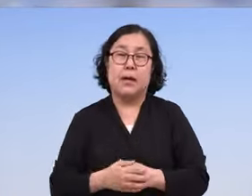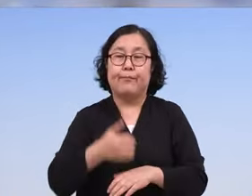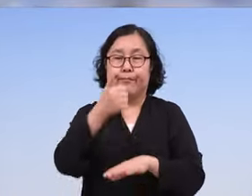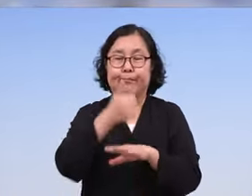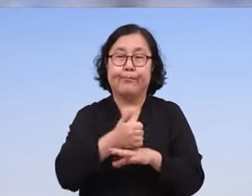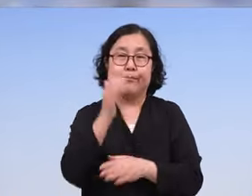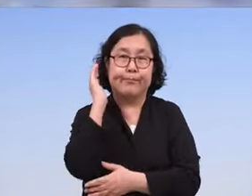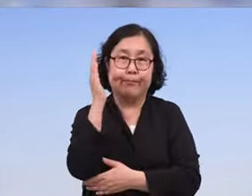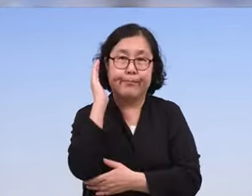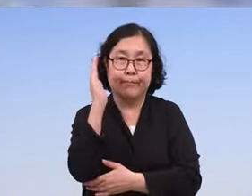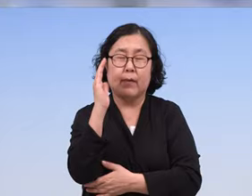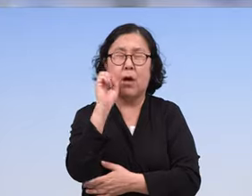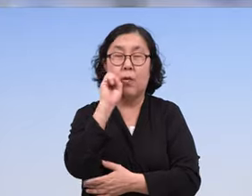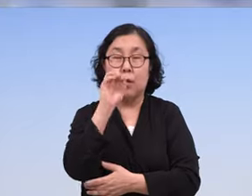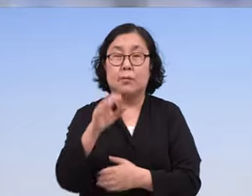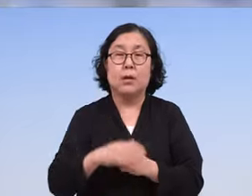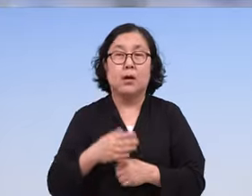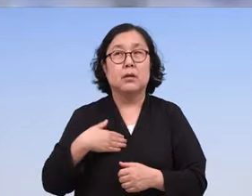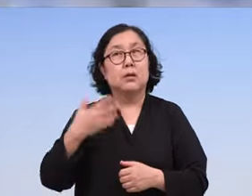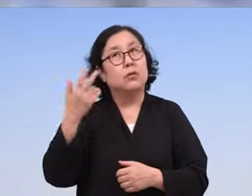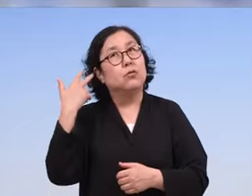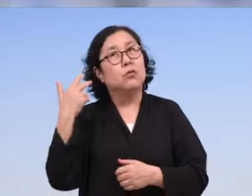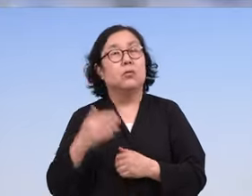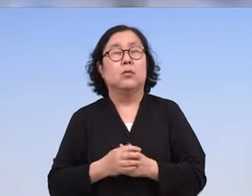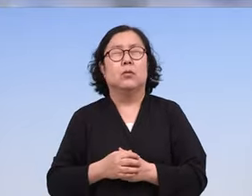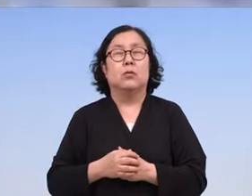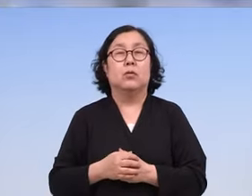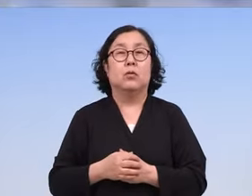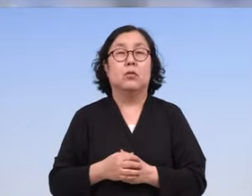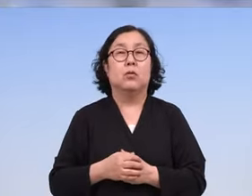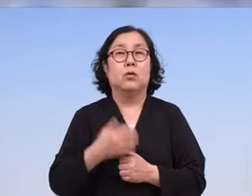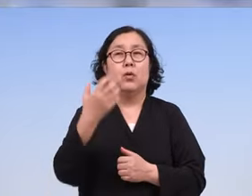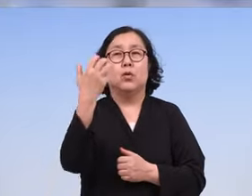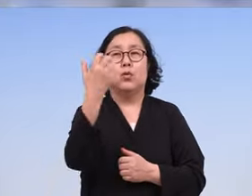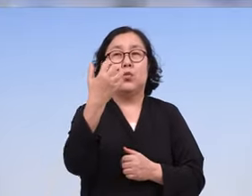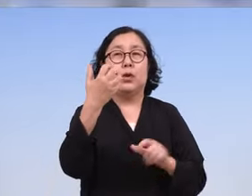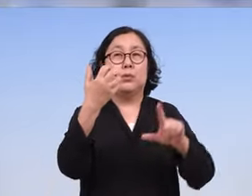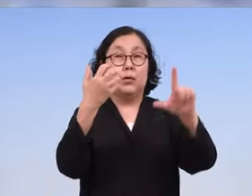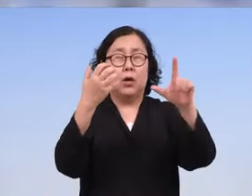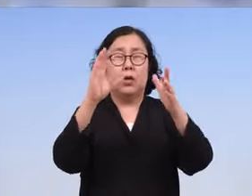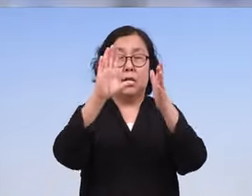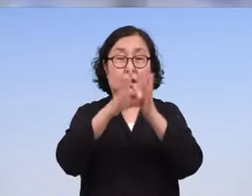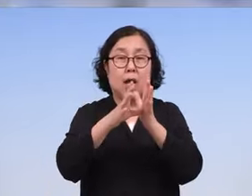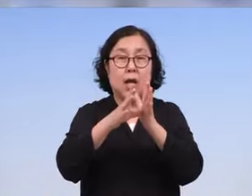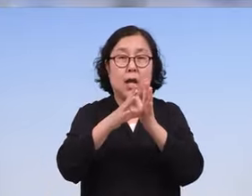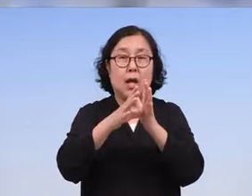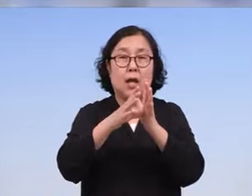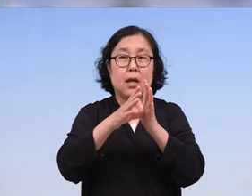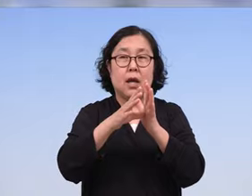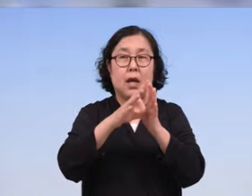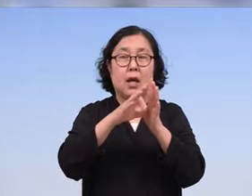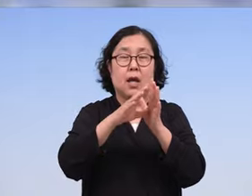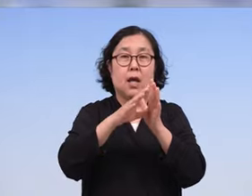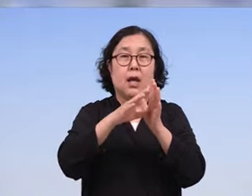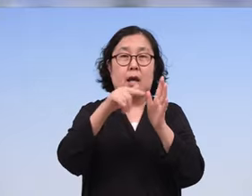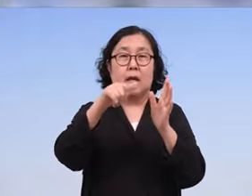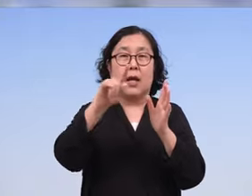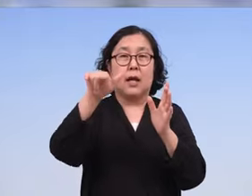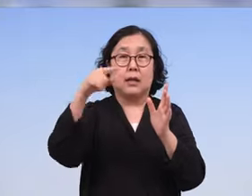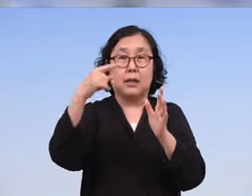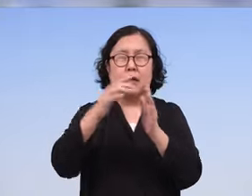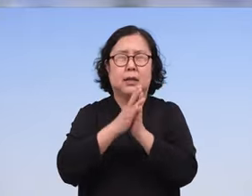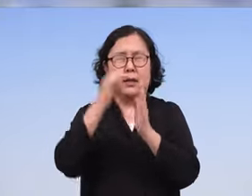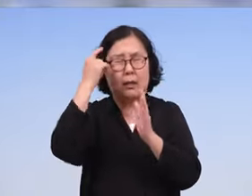결론은 이렇게 맺기를 원합니다. 지난 한 주 동안에 그 90년대의 그 코미디 기억나시는지